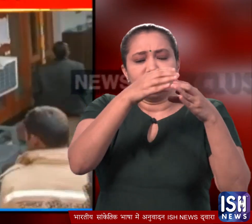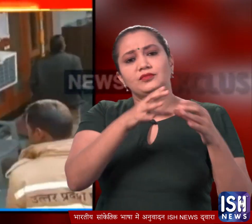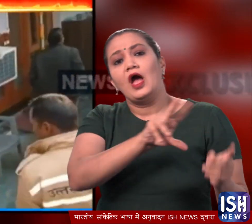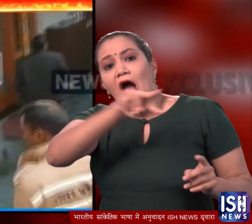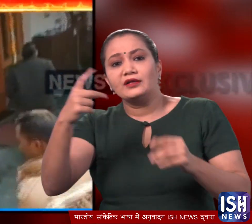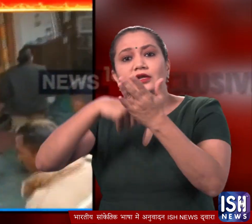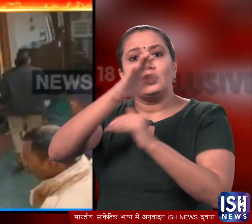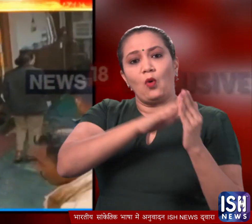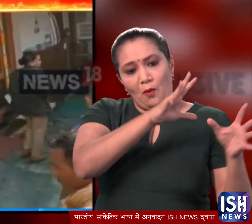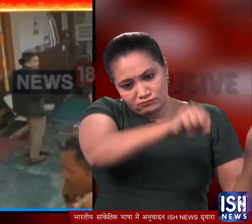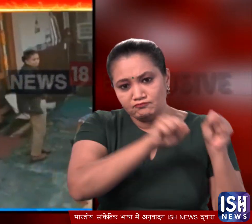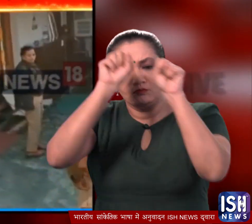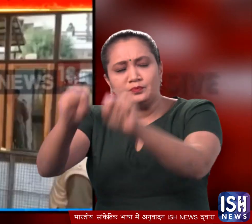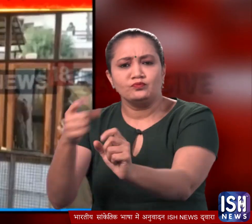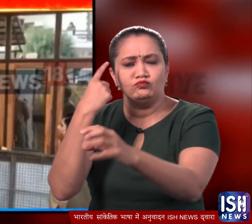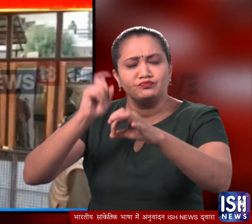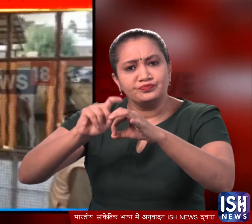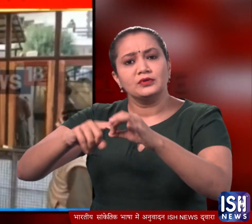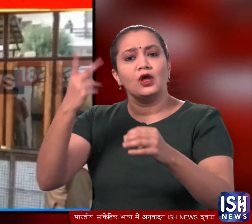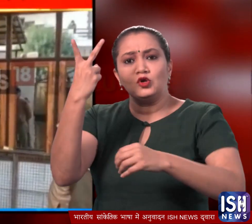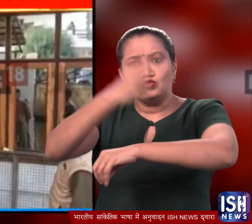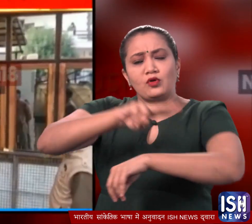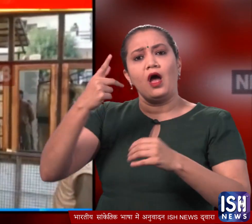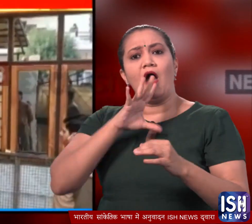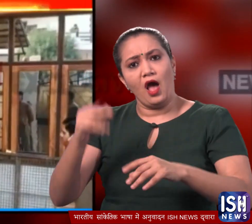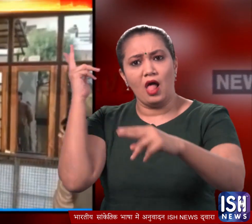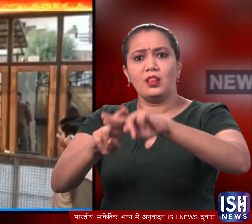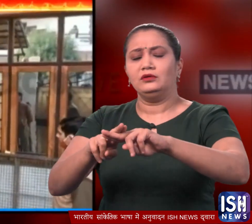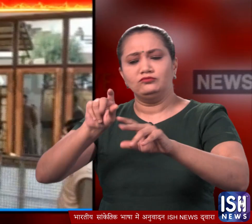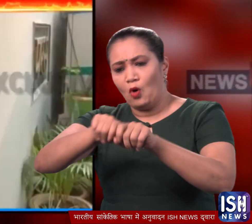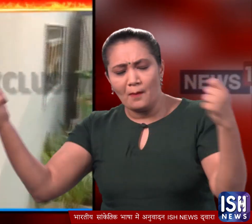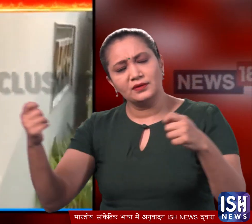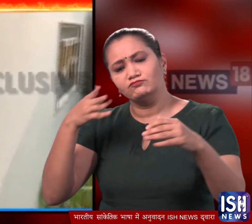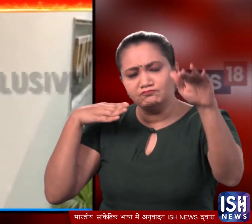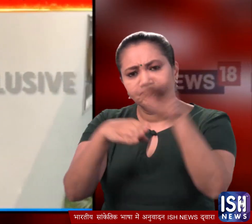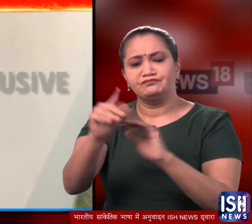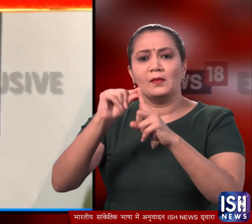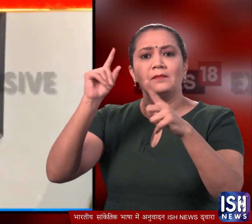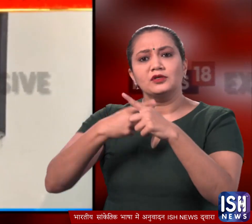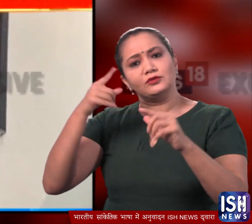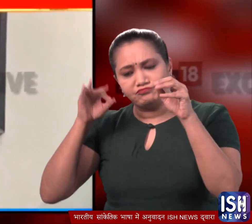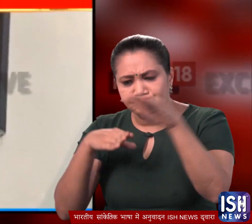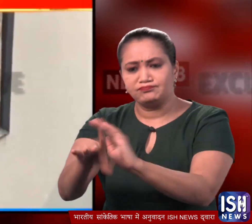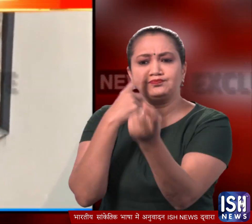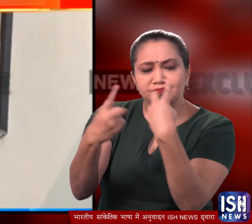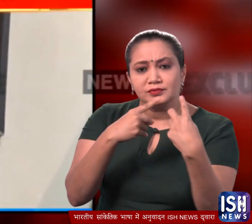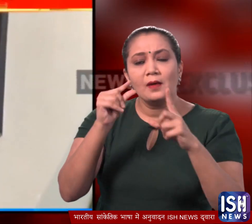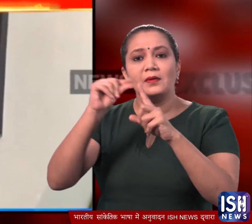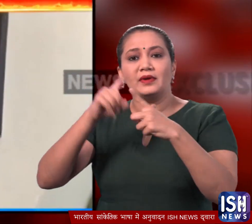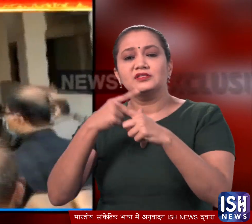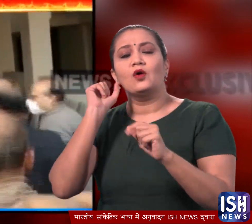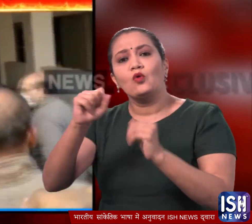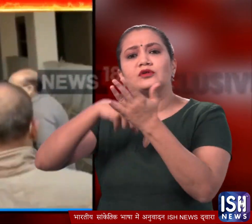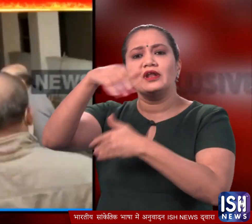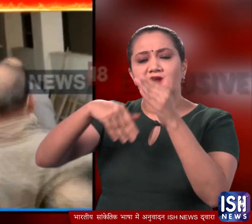पर पहुंच गई। ये घर भी पिछले 2 दिन से सील था, जिसकी सील तोड़कर पंपी जैन को अंदर ले जाया गया। ये घर पंपी जैन के एक और रिश्तेदार अनूप जैन का